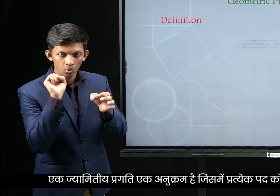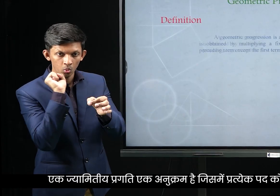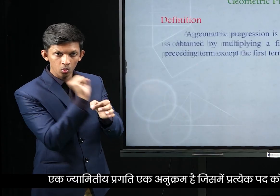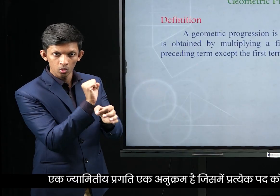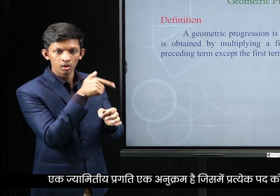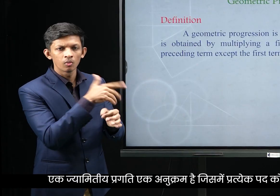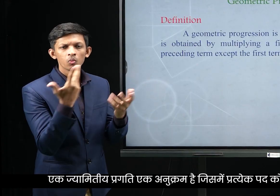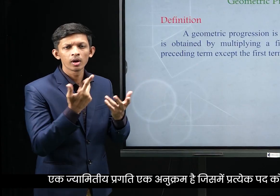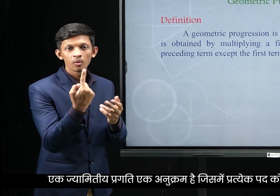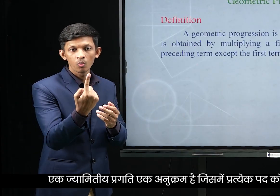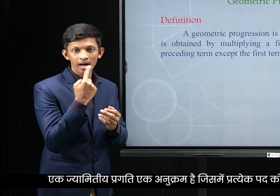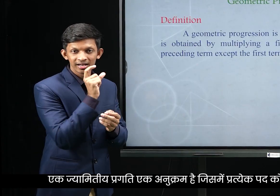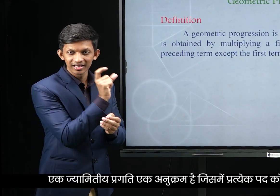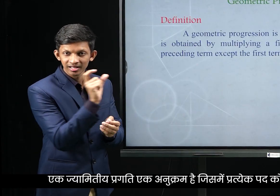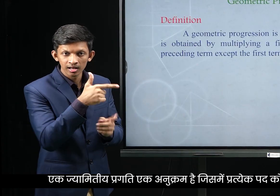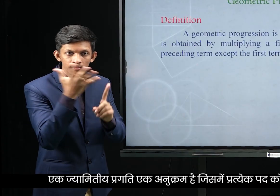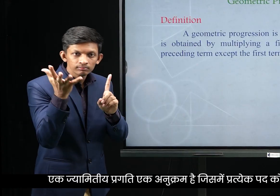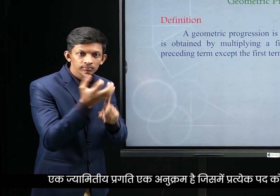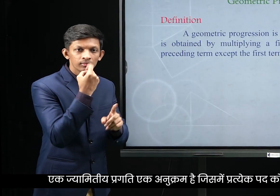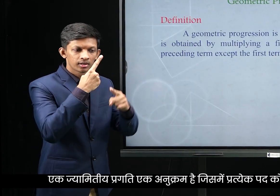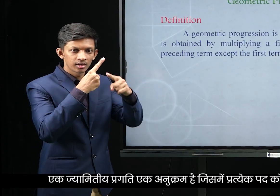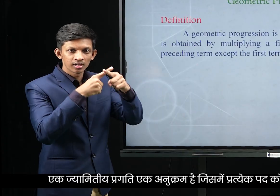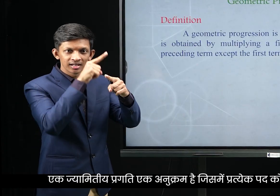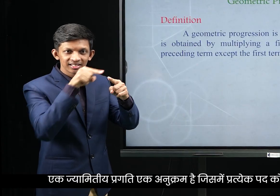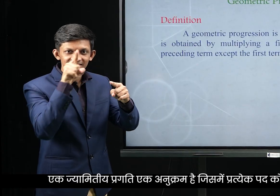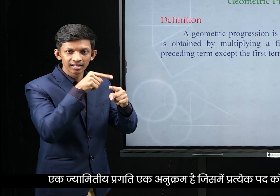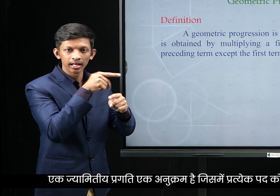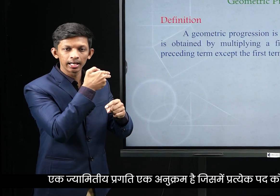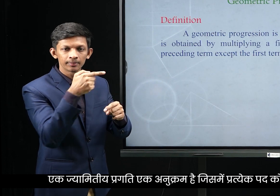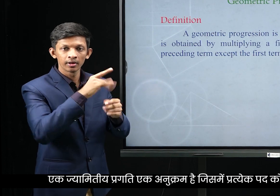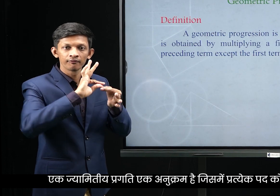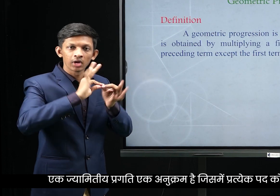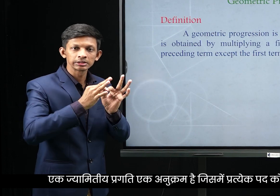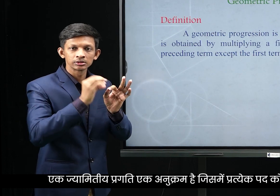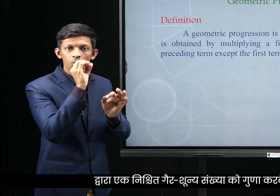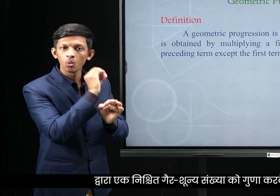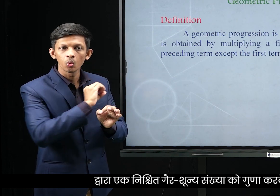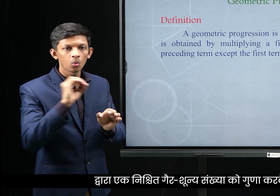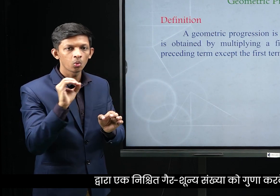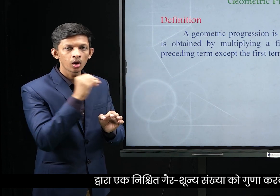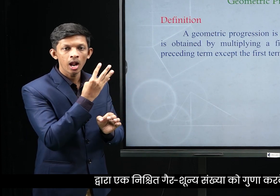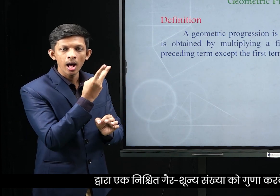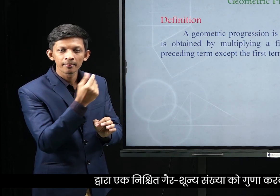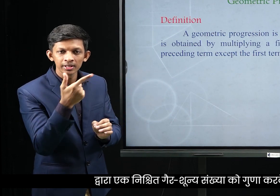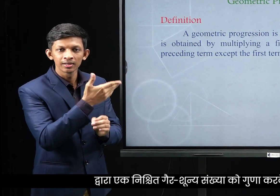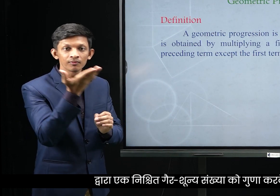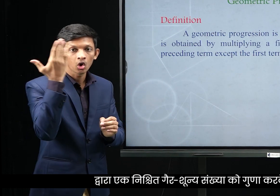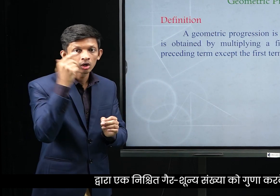एक अनुक्रम है जिसमें प्रत्येक पद को पहले पद को छोड़कर पूर्ववर्त पद द्वारा एक निश्चित गैर